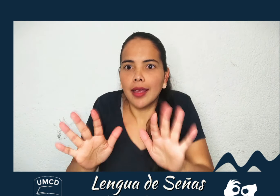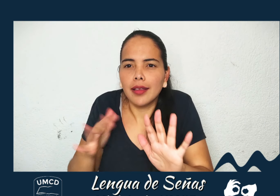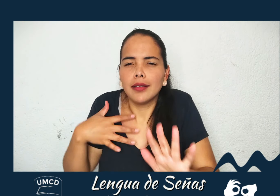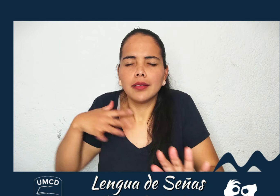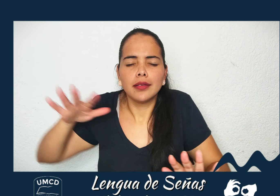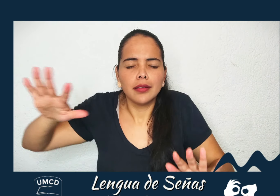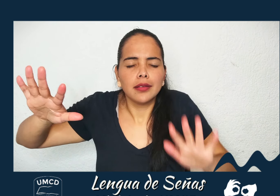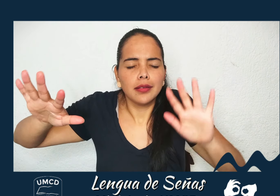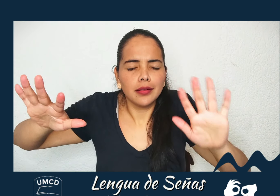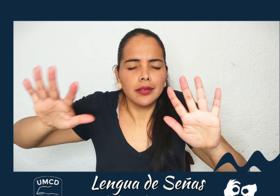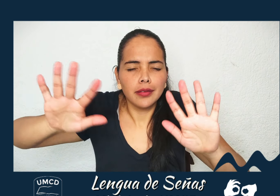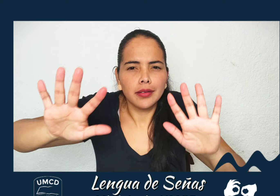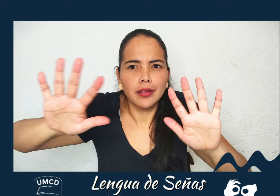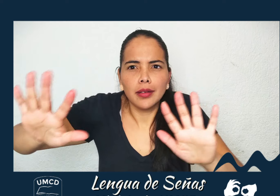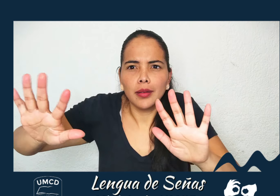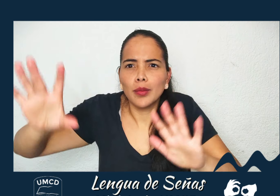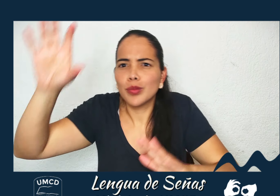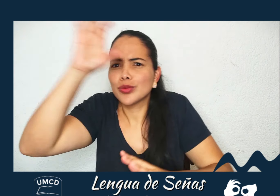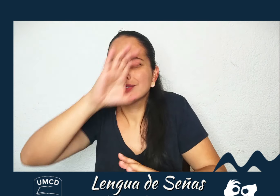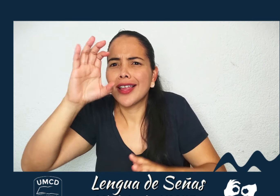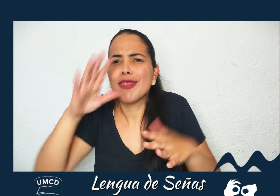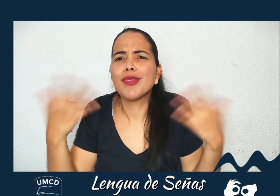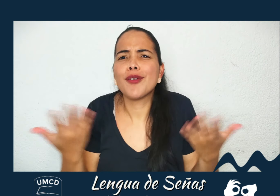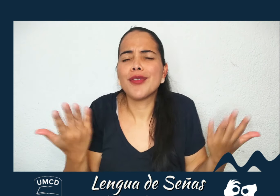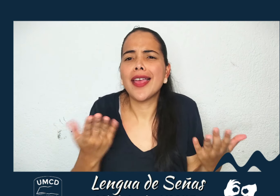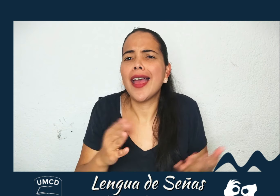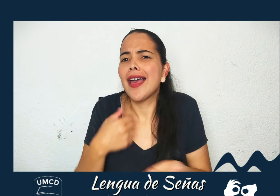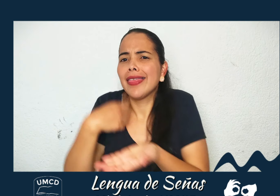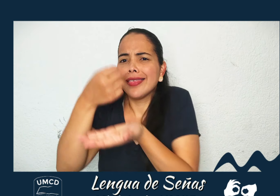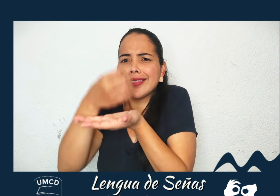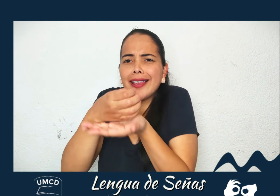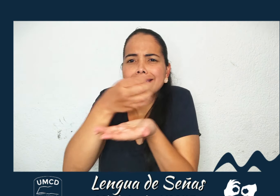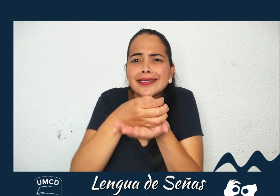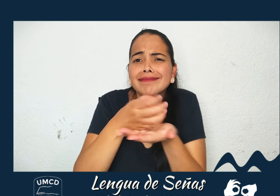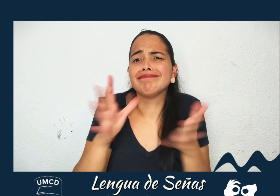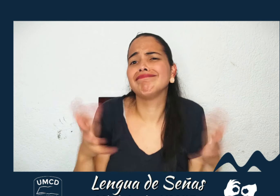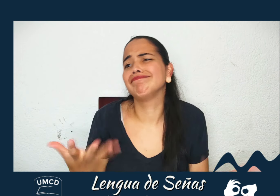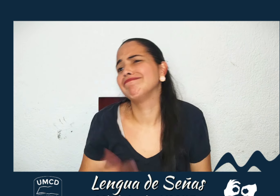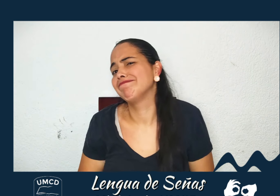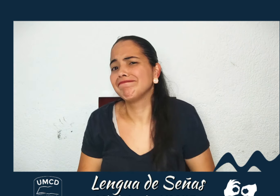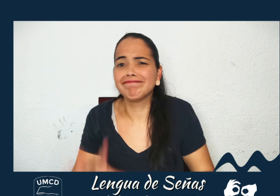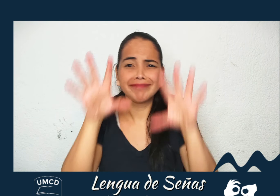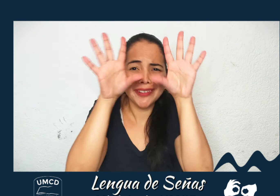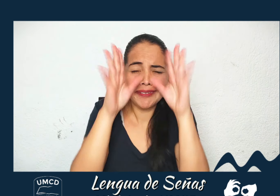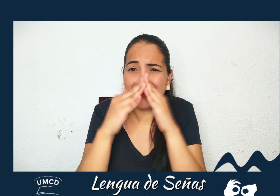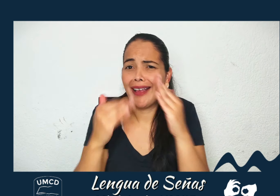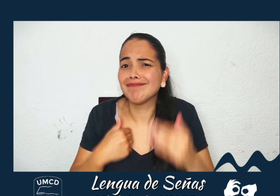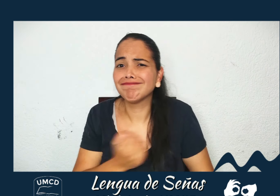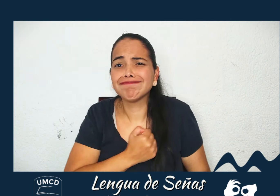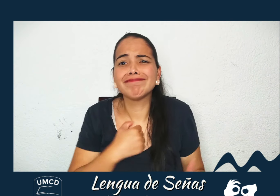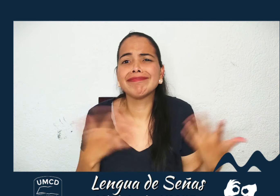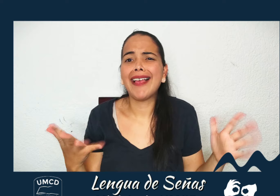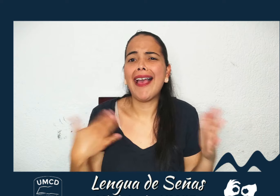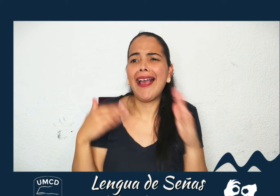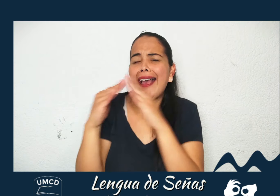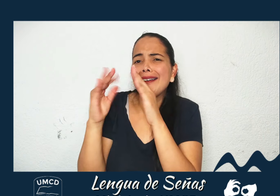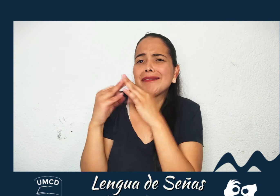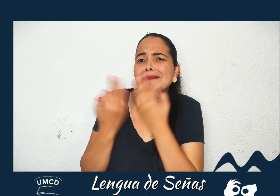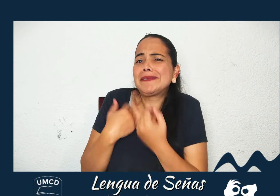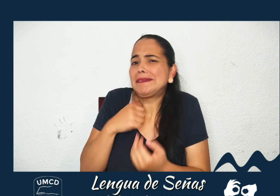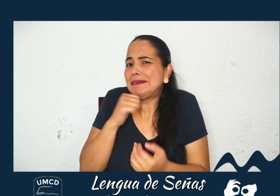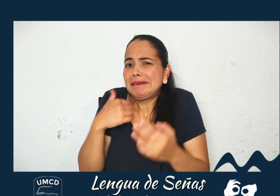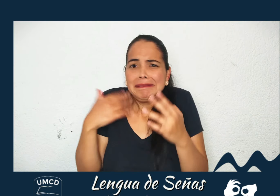cocina. Cuando llego a la cocina, traté de buscar dónde estaba una taza. Y nuevamente, como no era una casa que yo